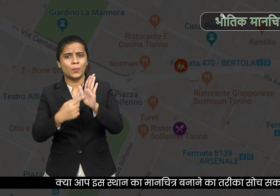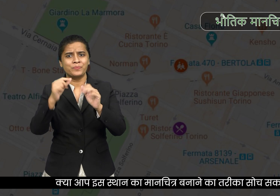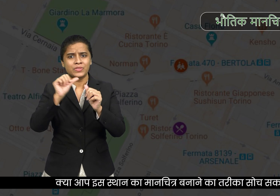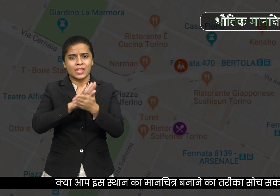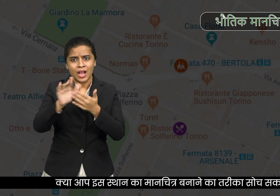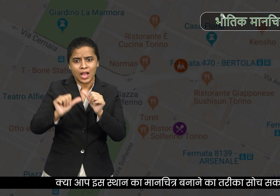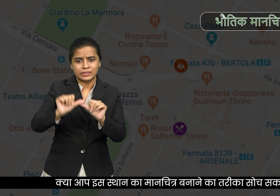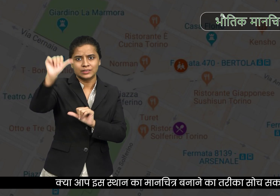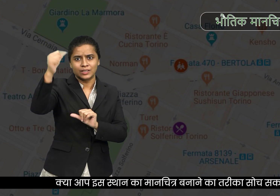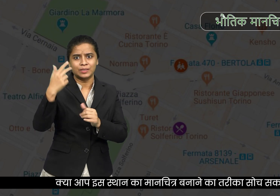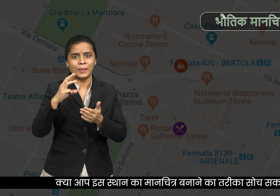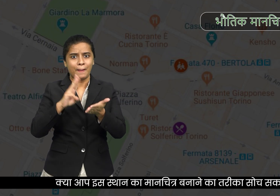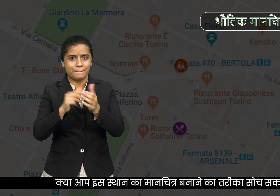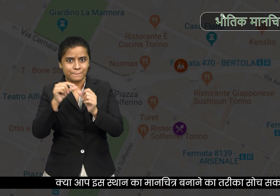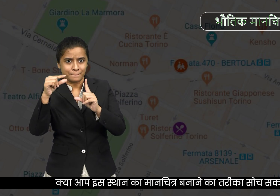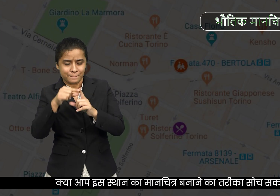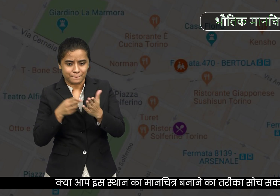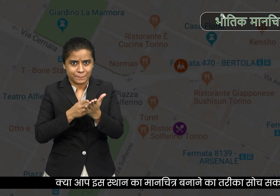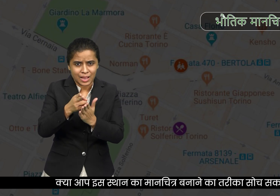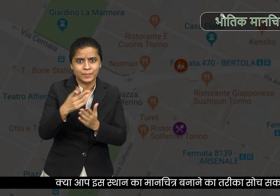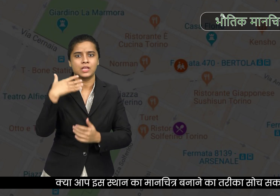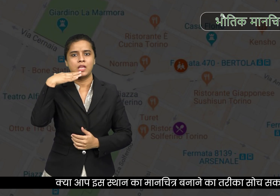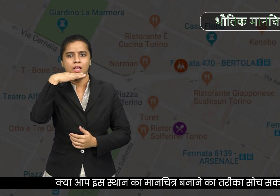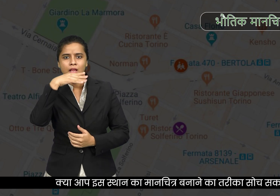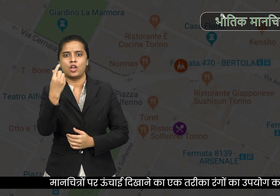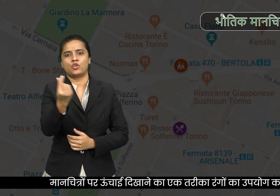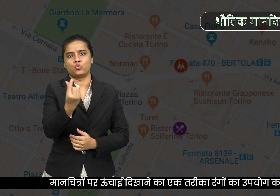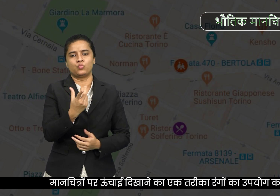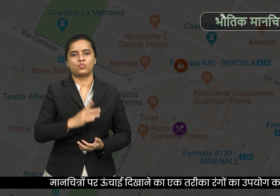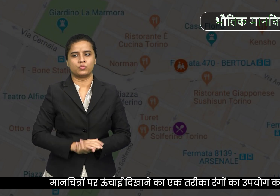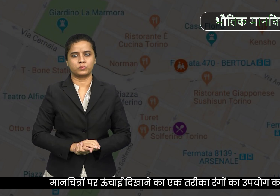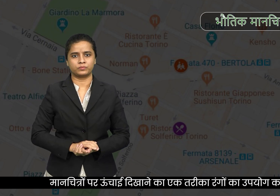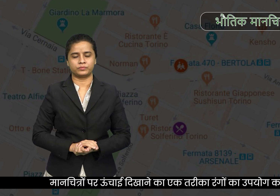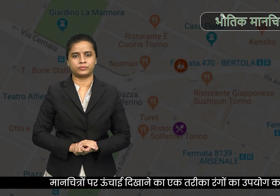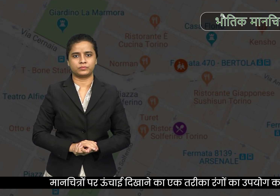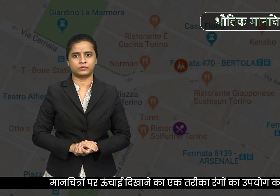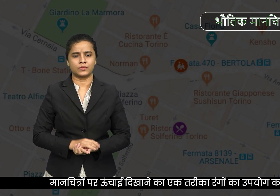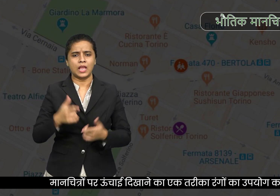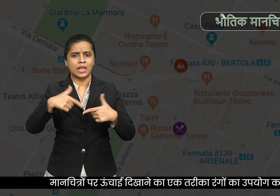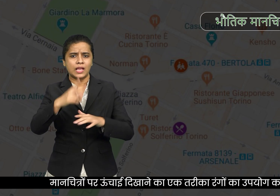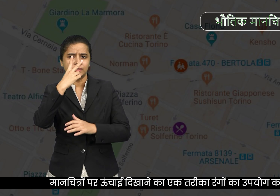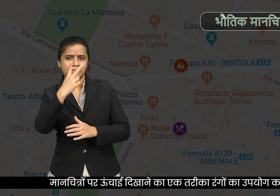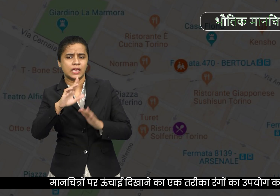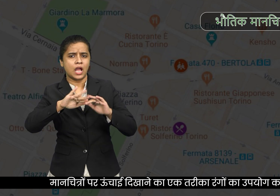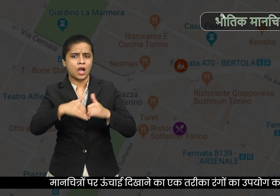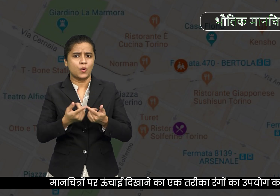मानचित्र बनाने का तरीका सोच सकते हैं? मानचित्रों पर ऊंचाई दिखाने का एक